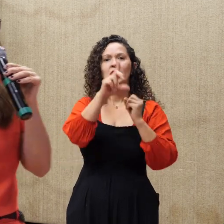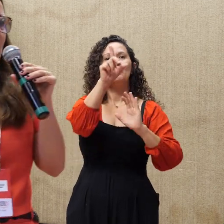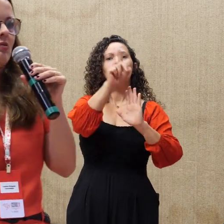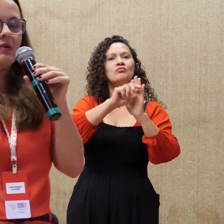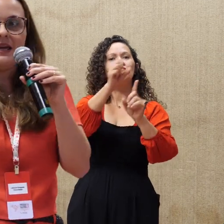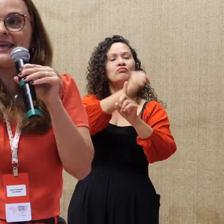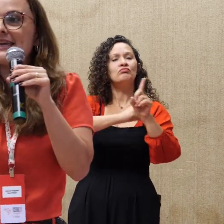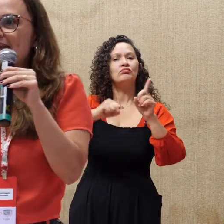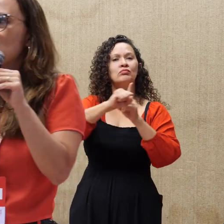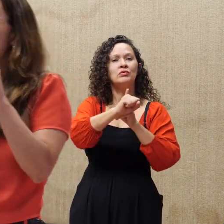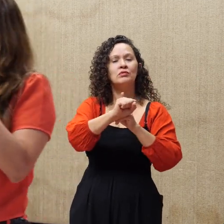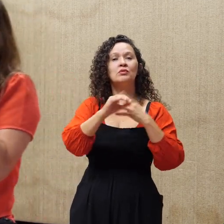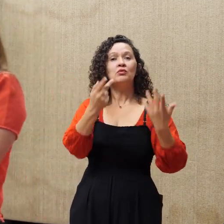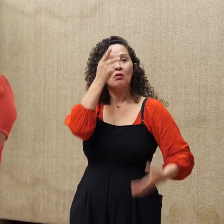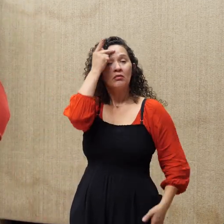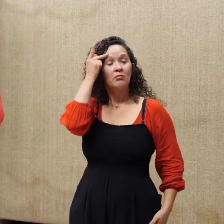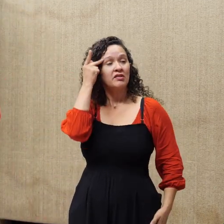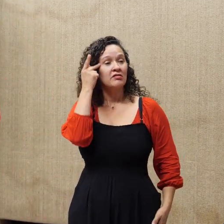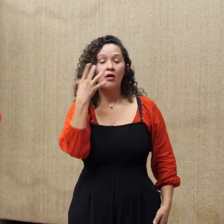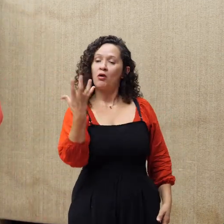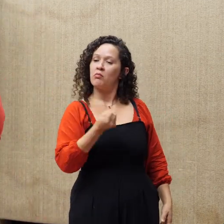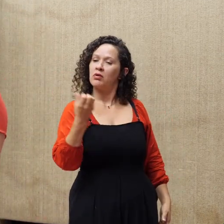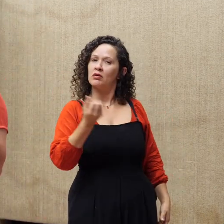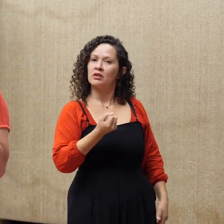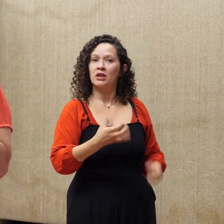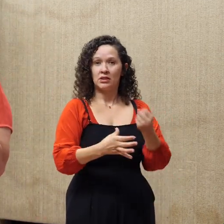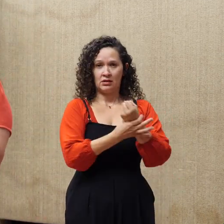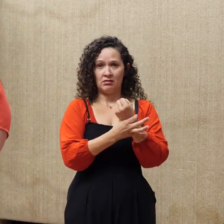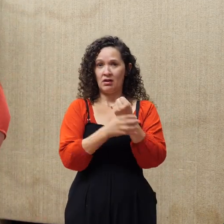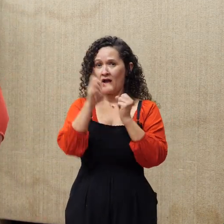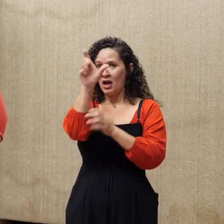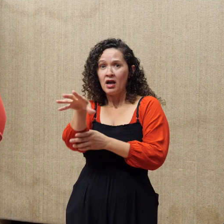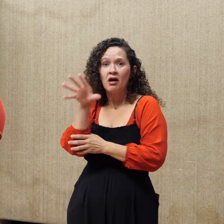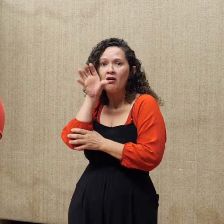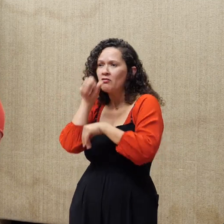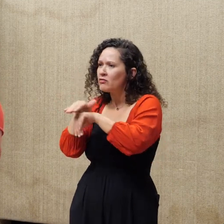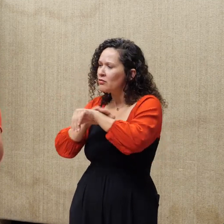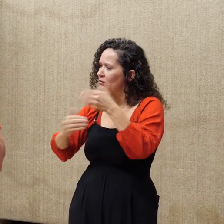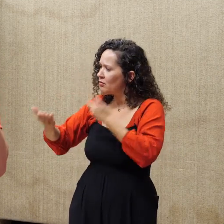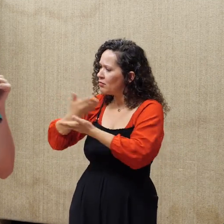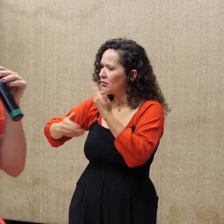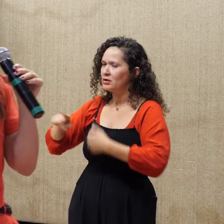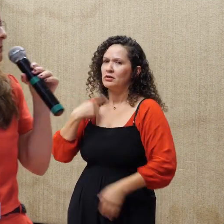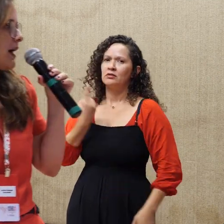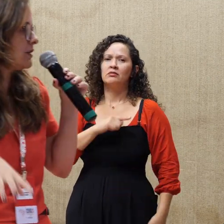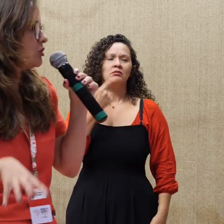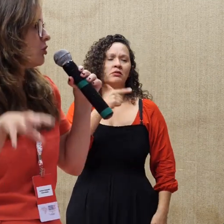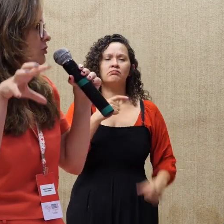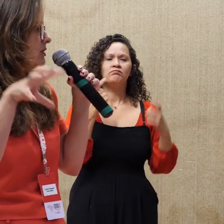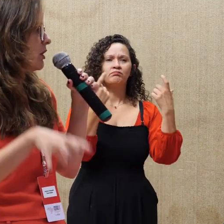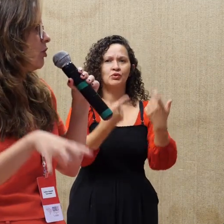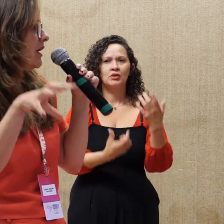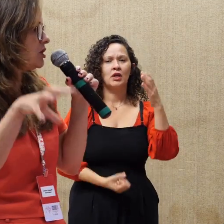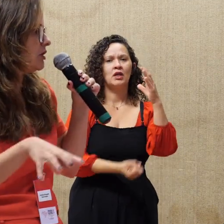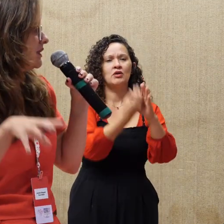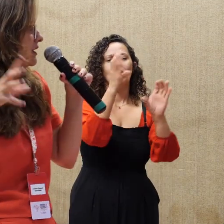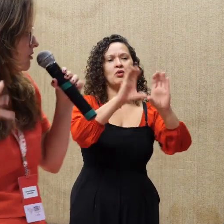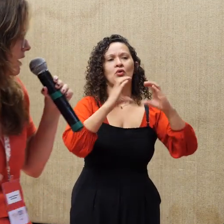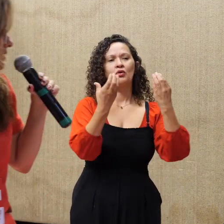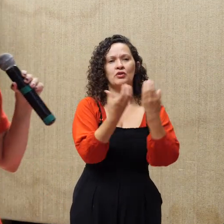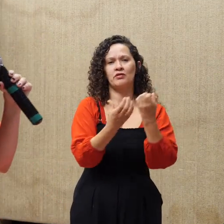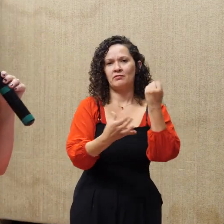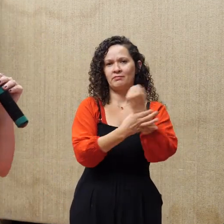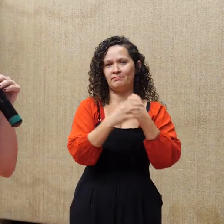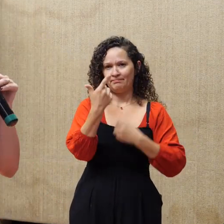direito social. E quem é o beneficiário da segurança tem que ser ouvido. E nós não temos espaço de construção coletiva